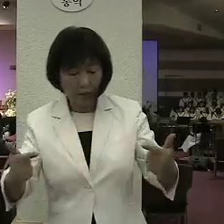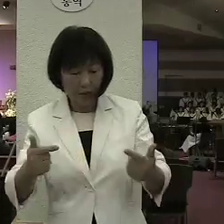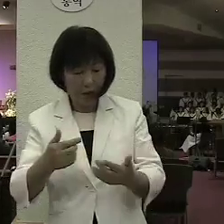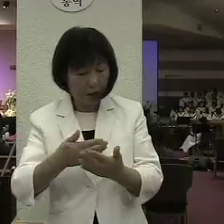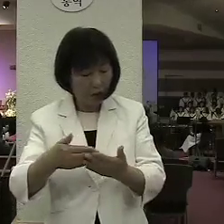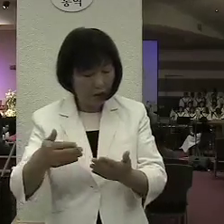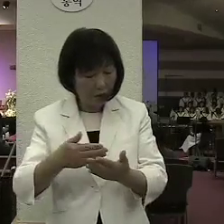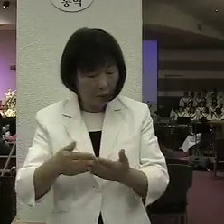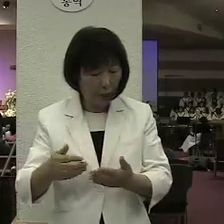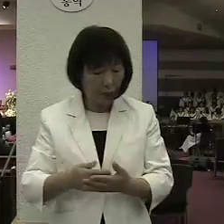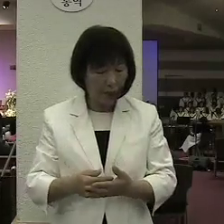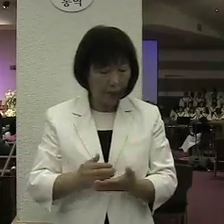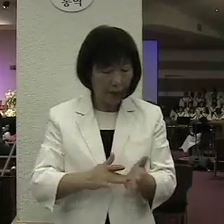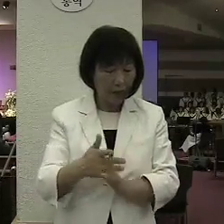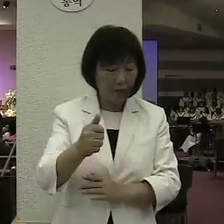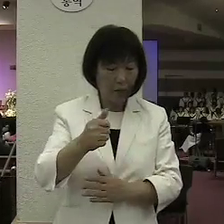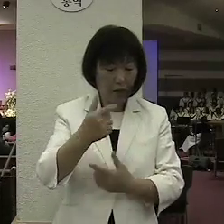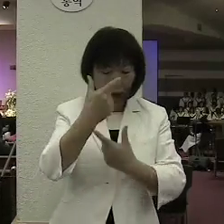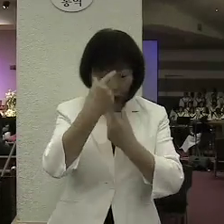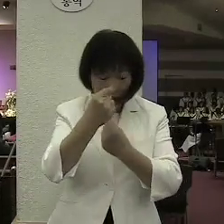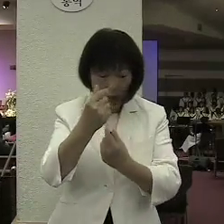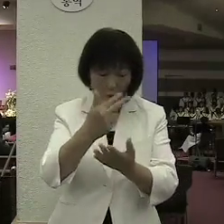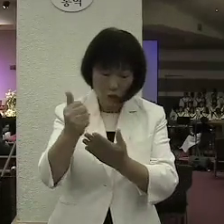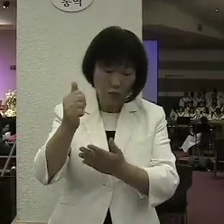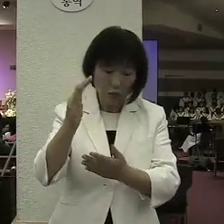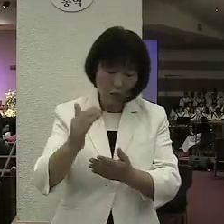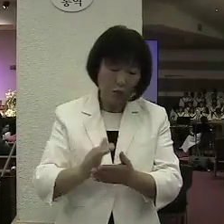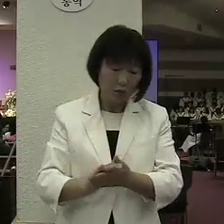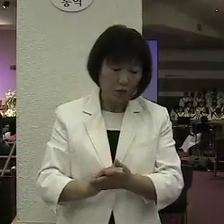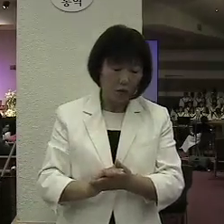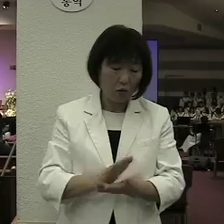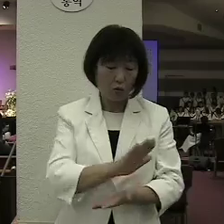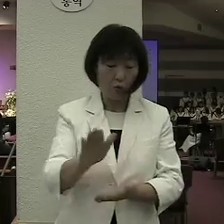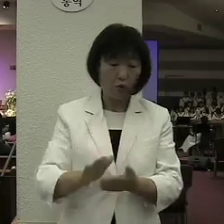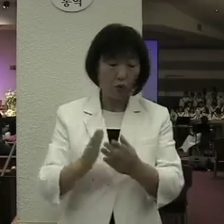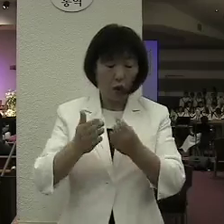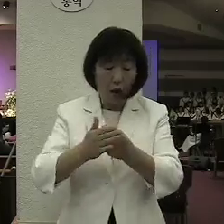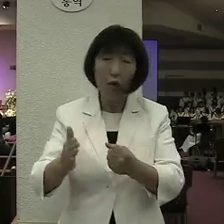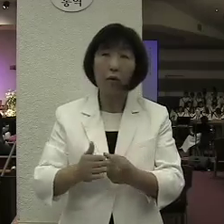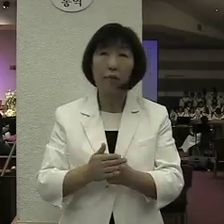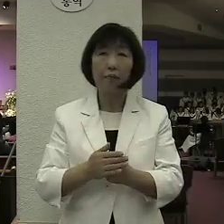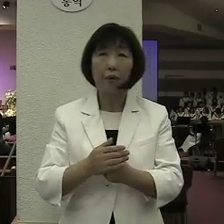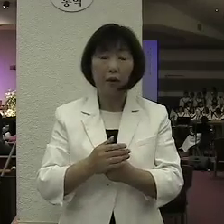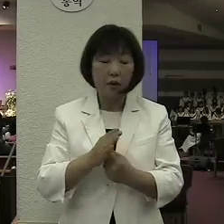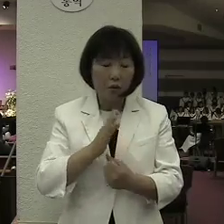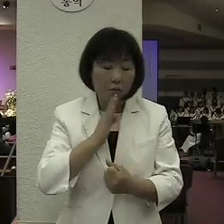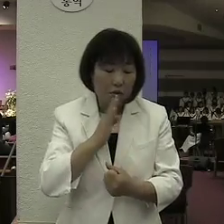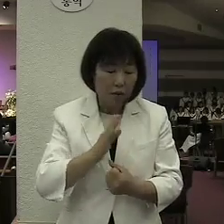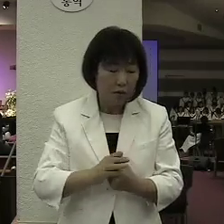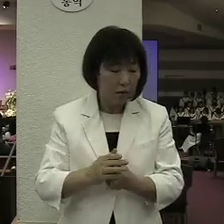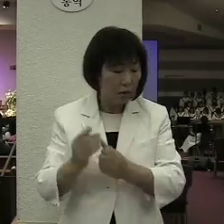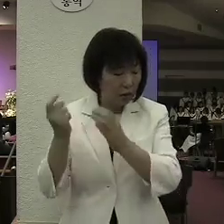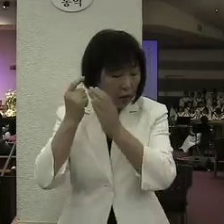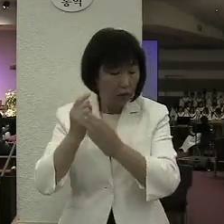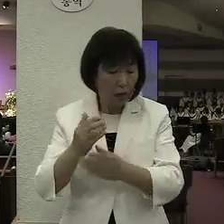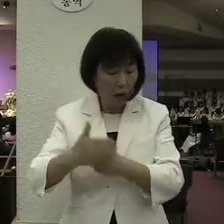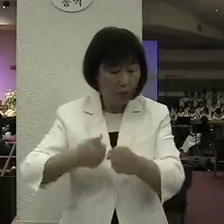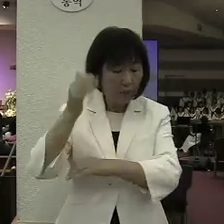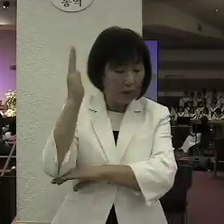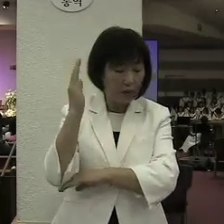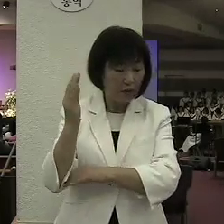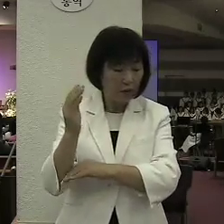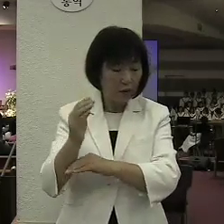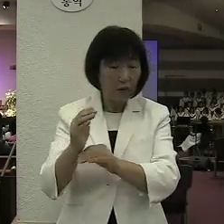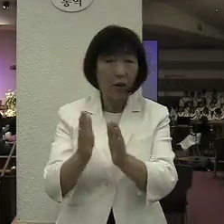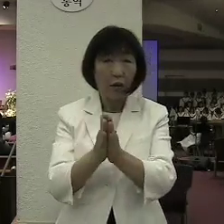예수님께서 책을 취하심에 그때 갑자기 그 앞에 엎드려 주님을 경배하기 시작합니다. 근데 그냥